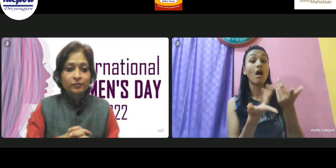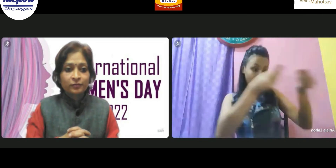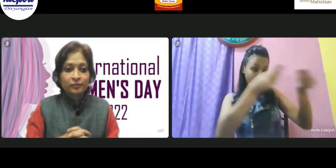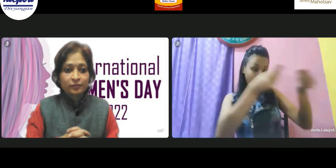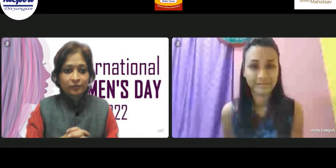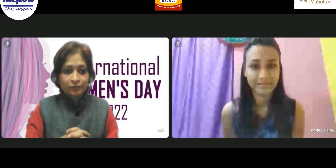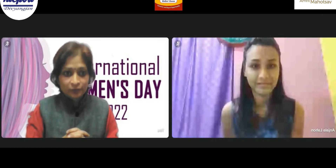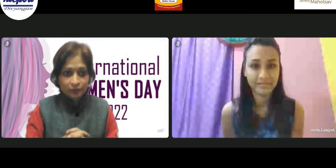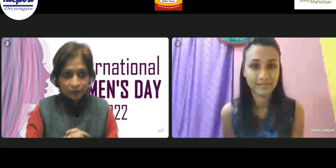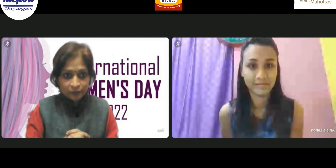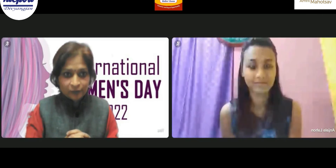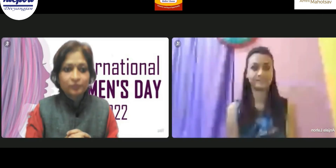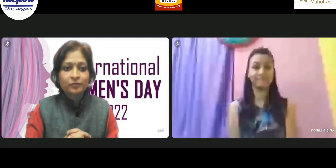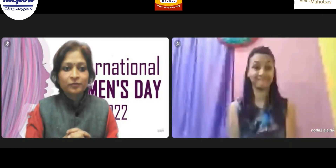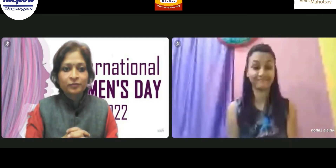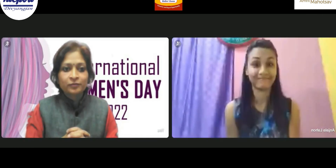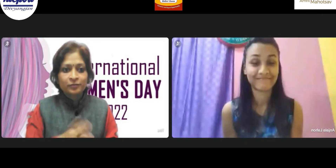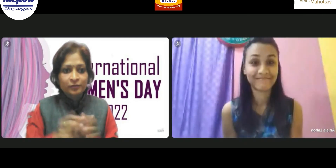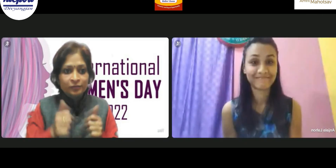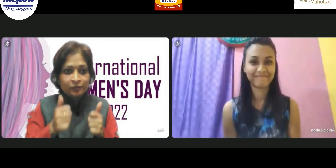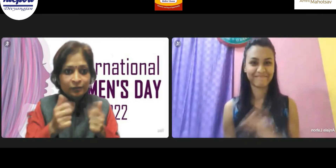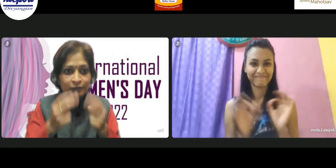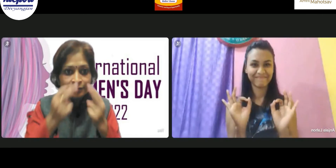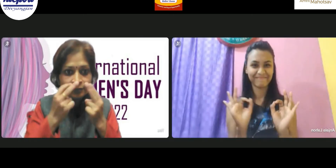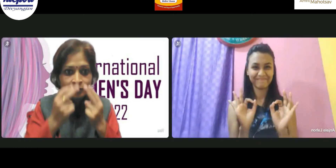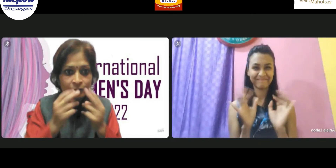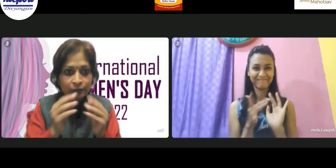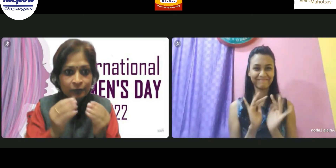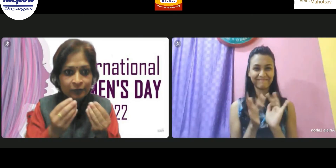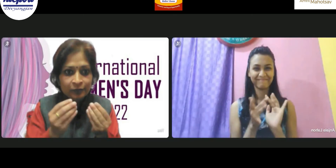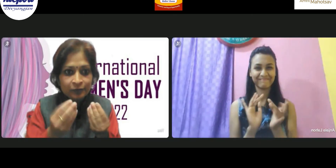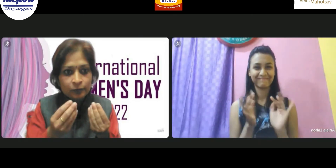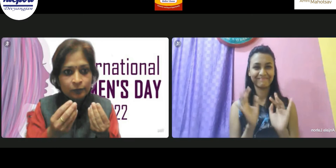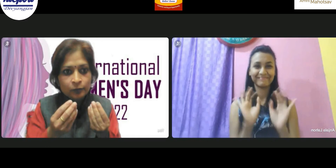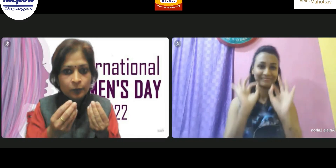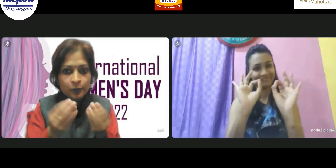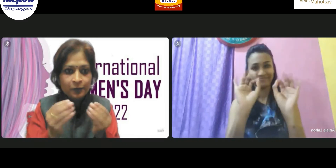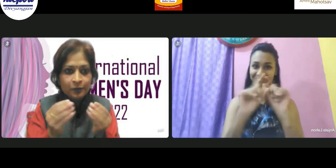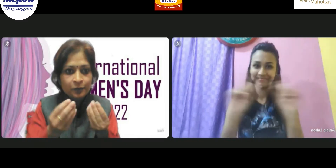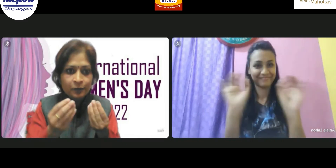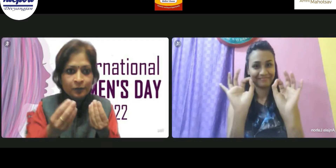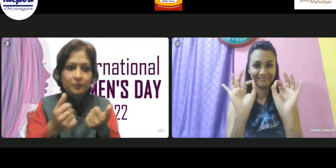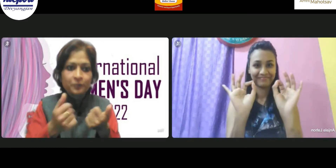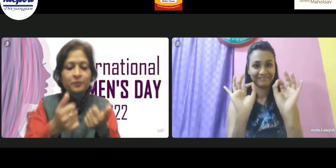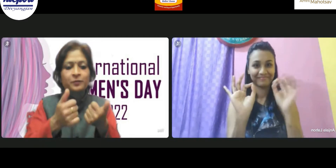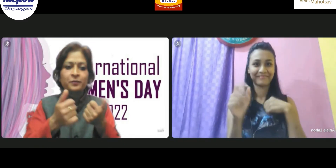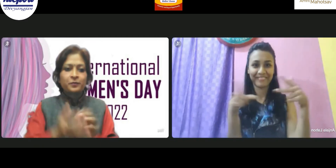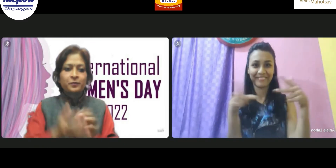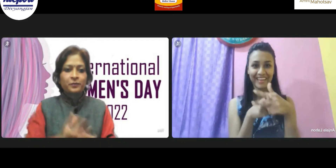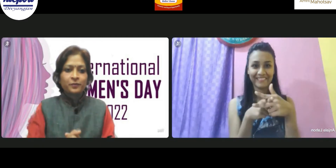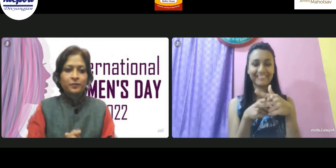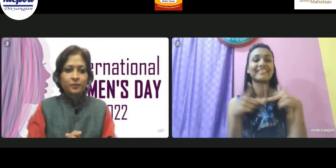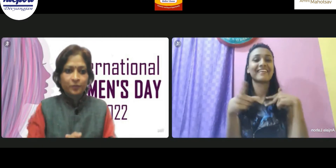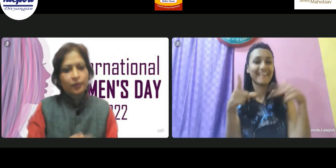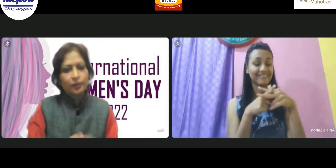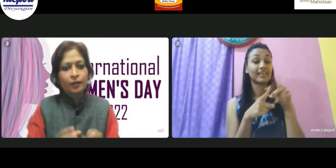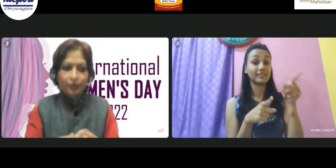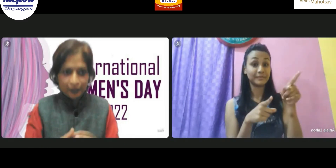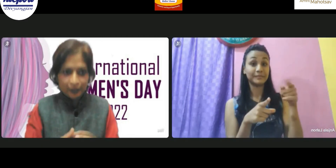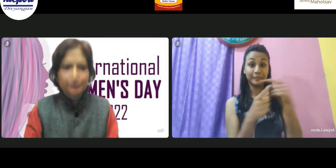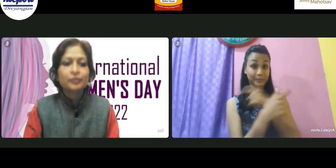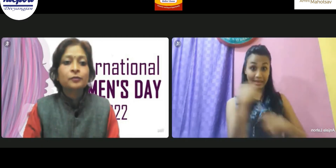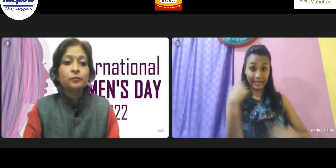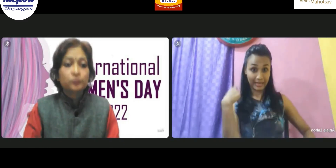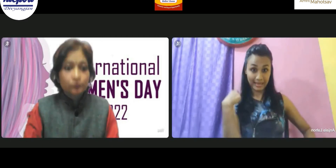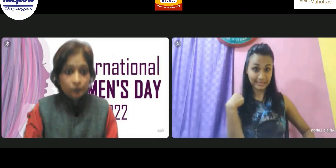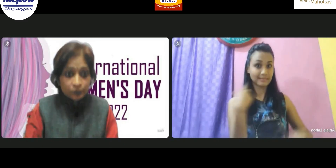लिए मैं असम एसोसिएशन ऑफ द डेफ का बहुत बहुत धन्यवाद कहना चाहूंगी। थोड़ा सा